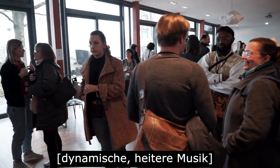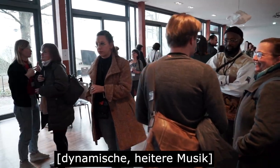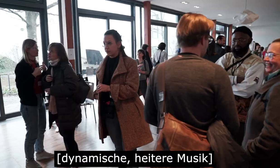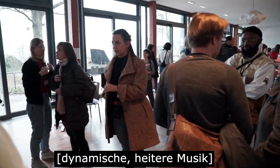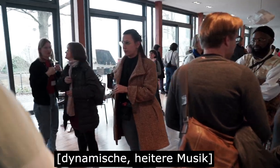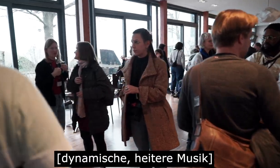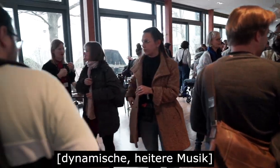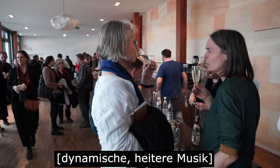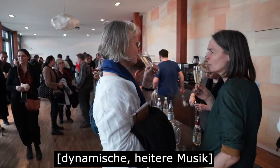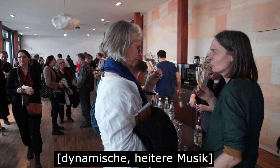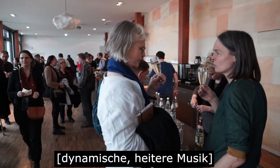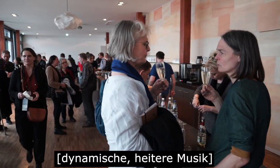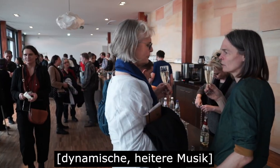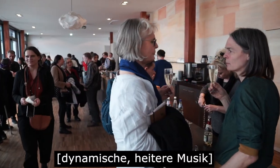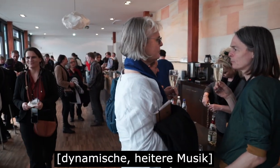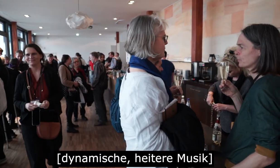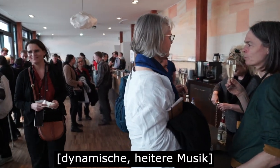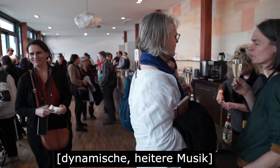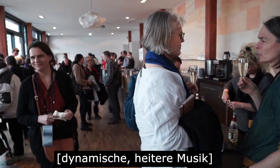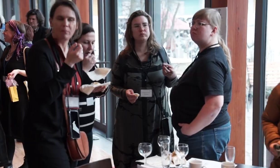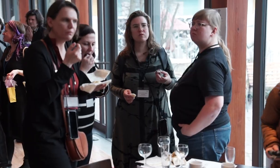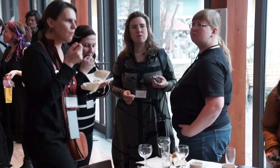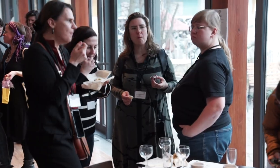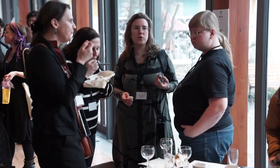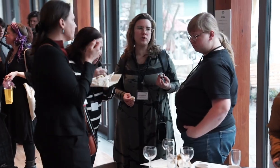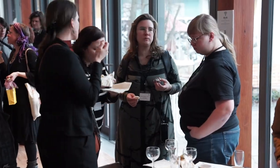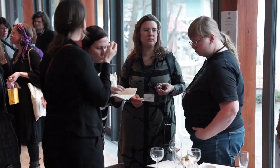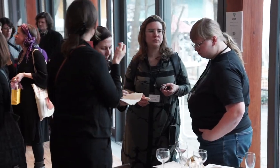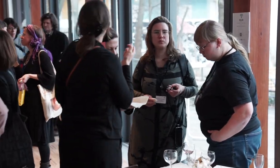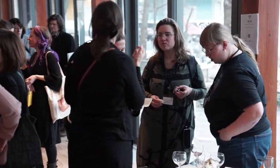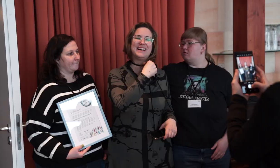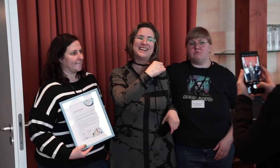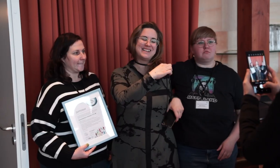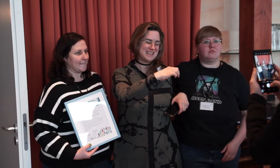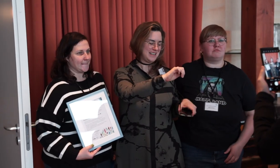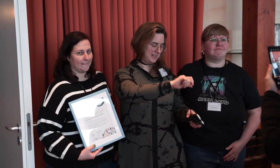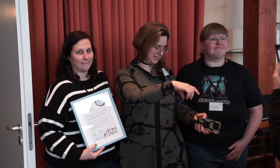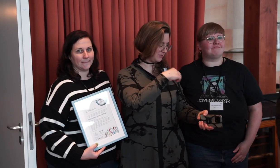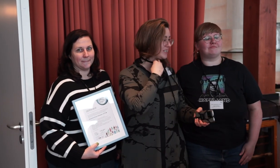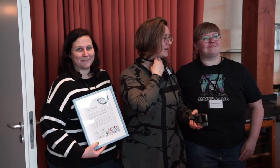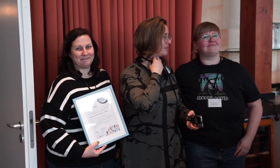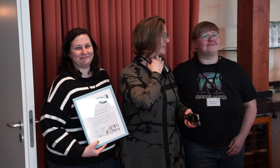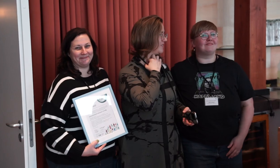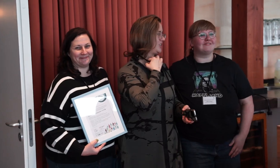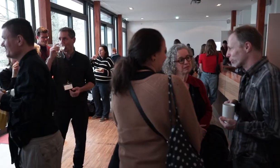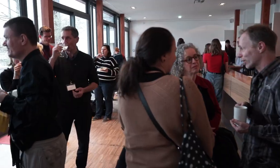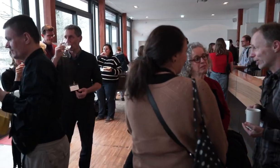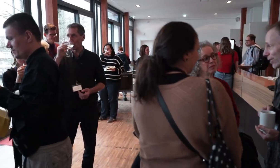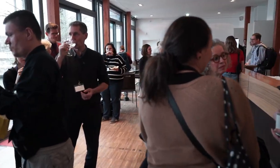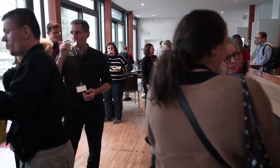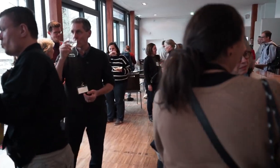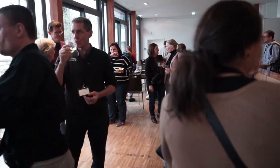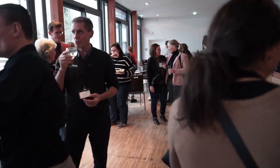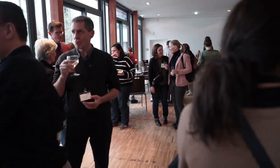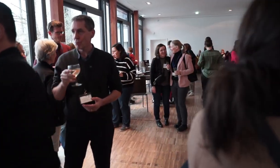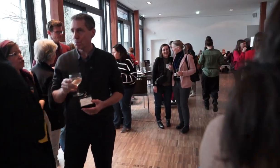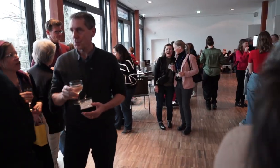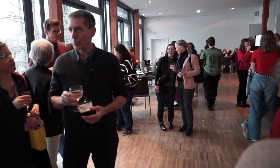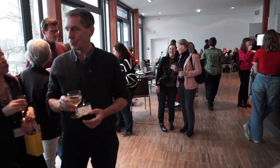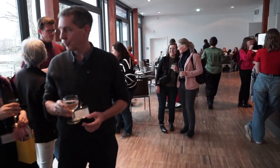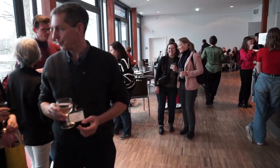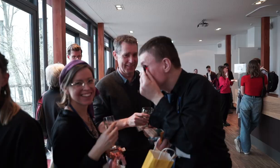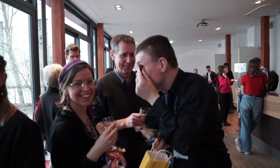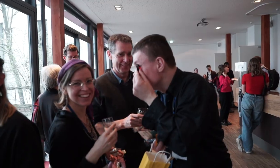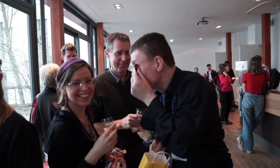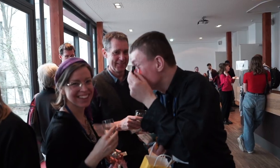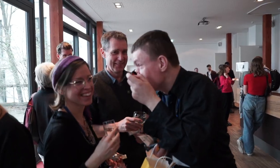Gäste stehen zusammen und unterhalten sich. Einige halten Sektgläser. Eine Frau hält ihr Zertifikat lächelnd im Arm. Patrick Marx